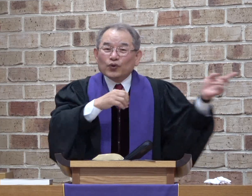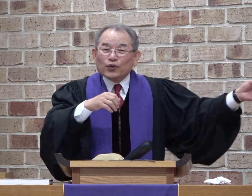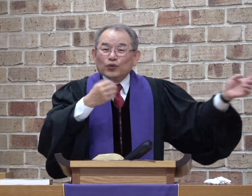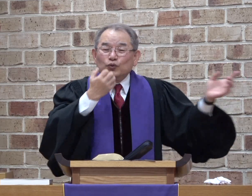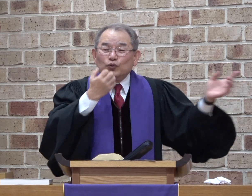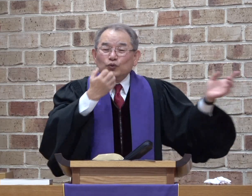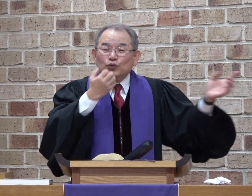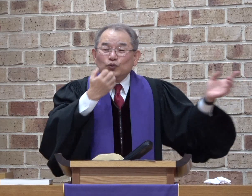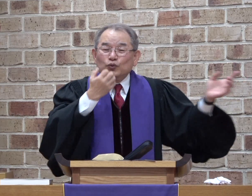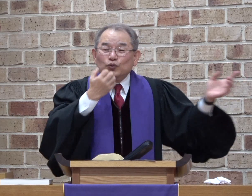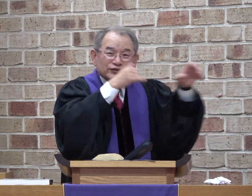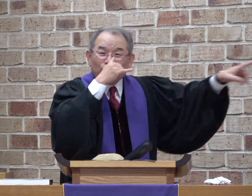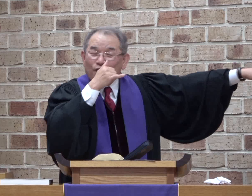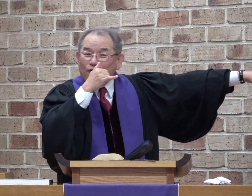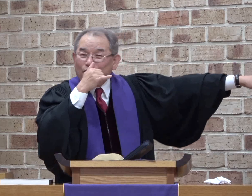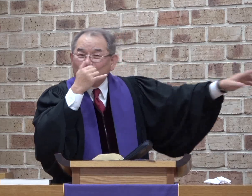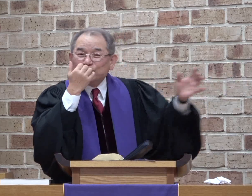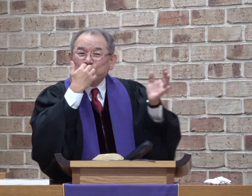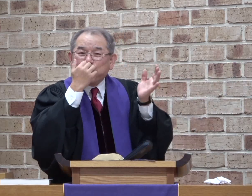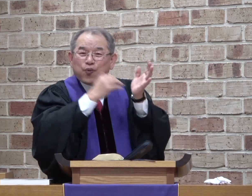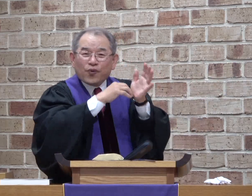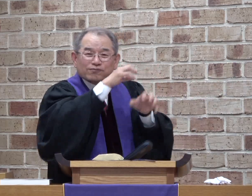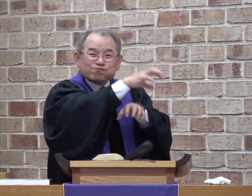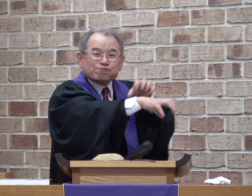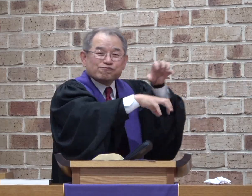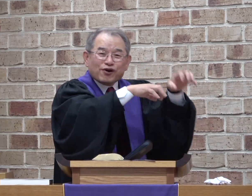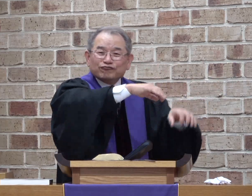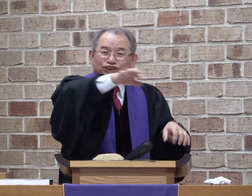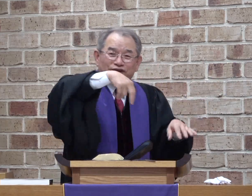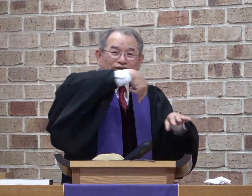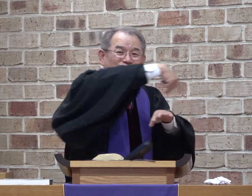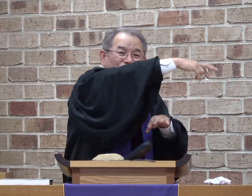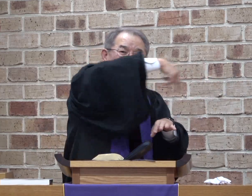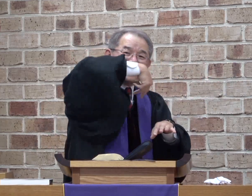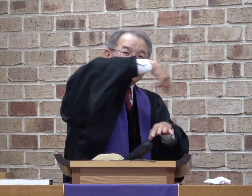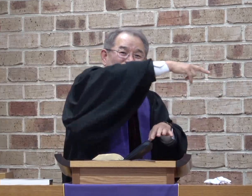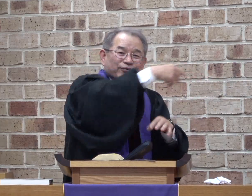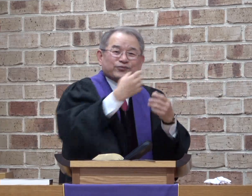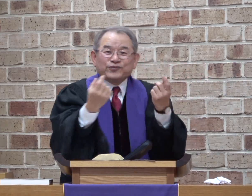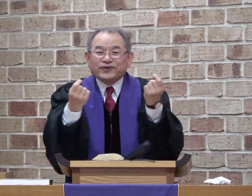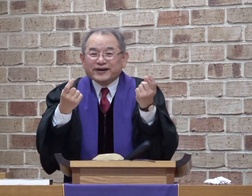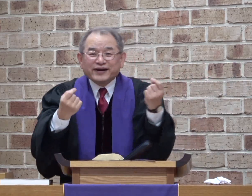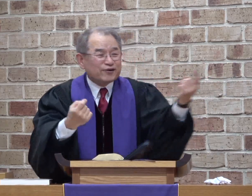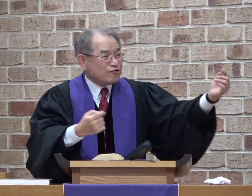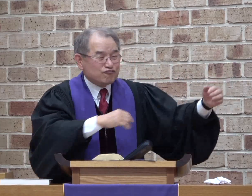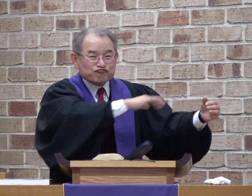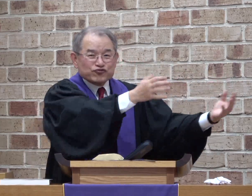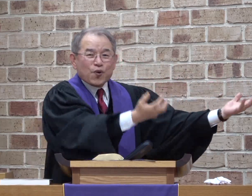돌다리도 있습니다. 양재천에 우리가 예전에는 돌다리를 건너 다녔습니다.